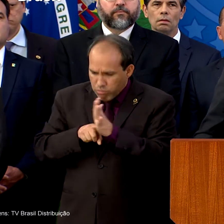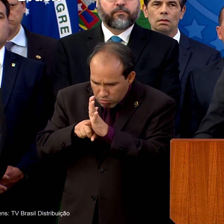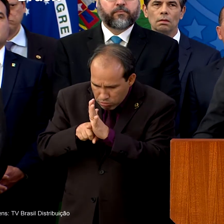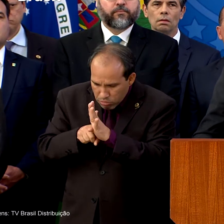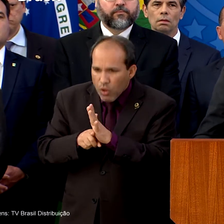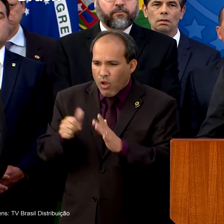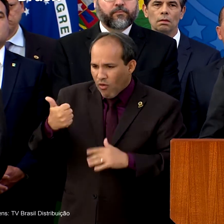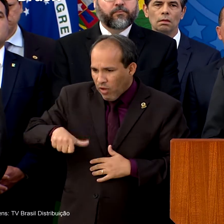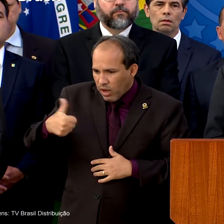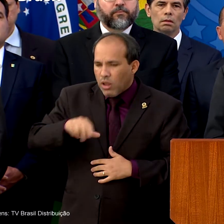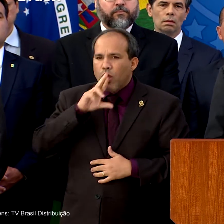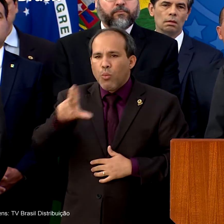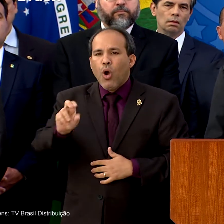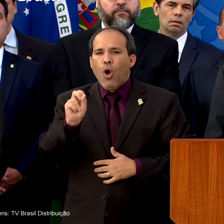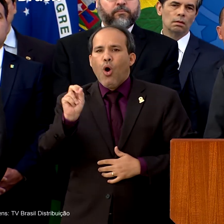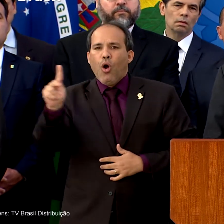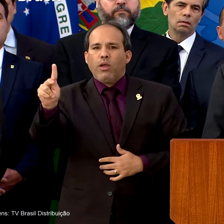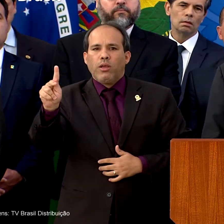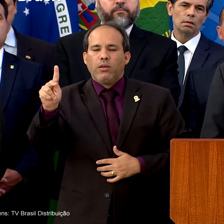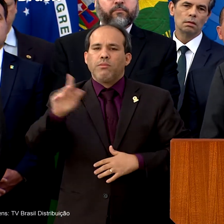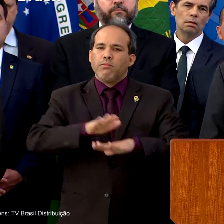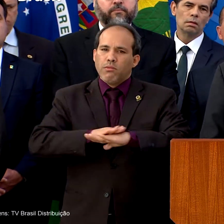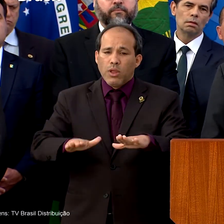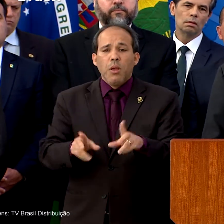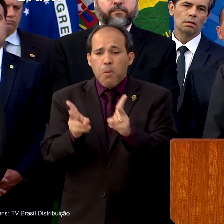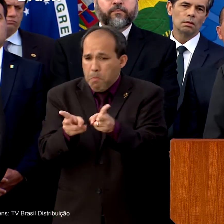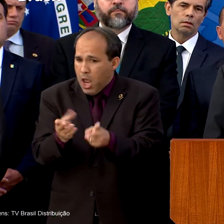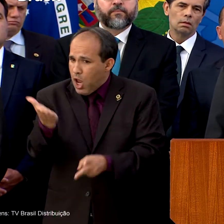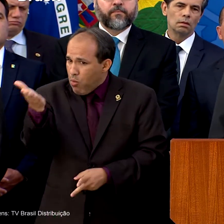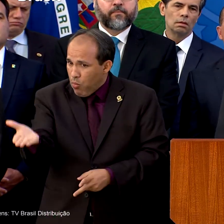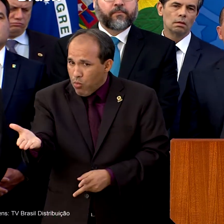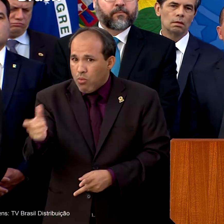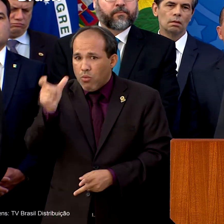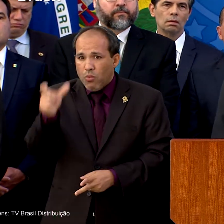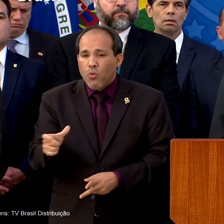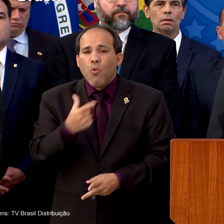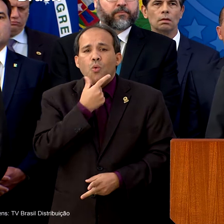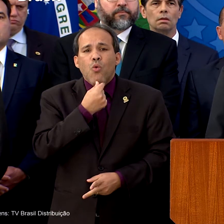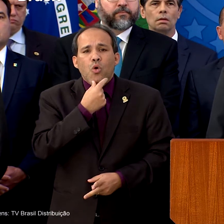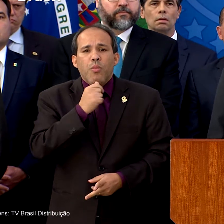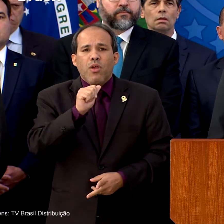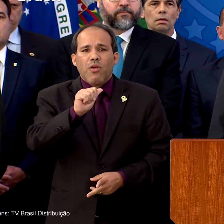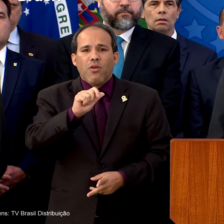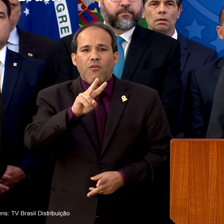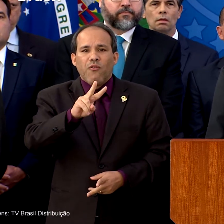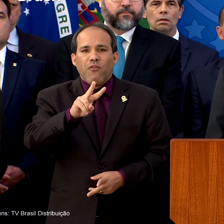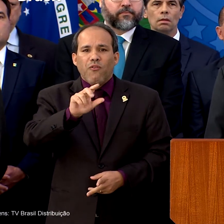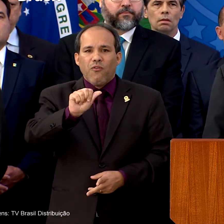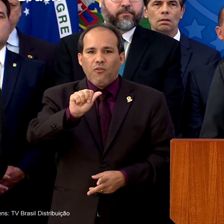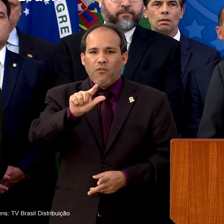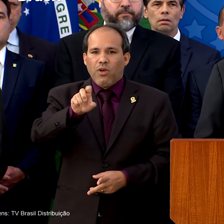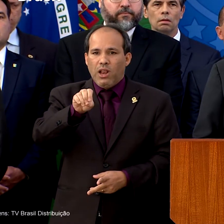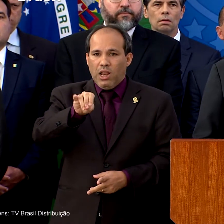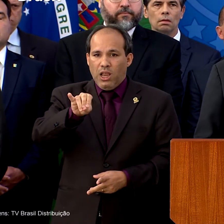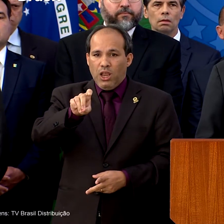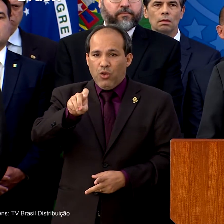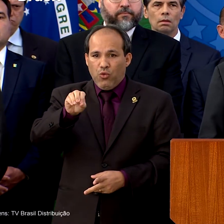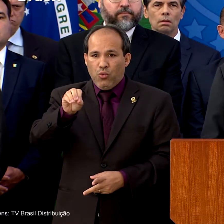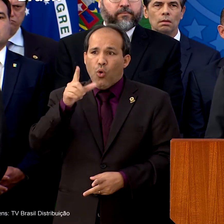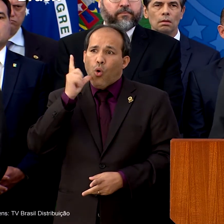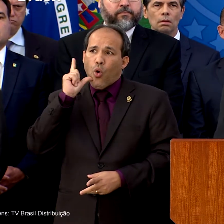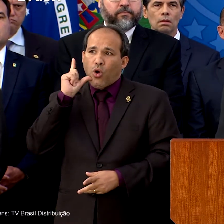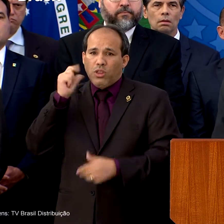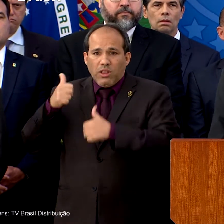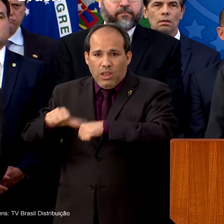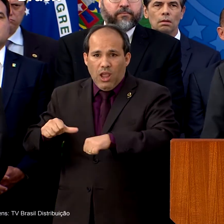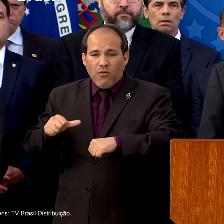verde assim foi e também construa valeixo e até ontem